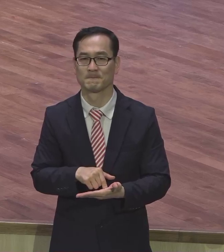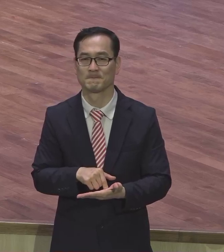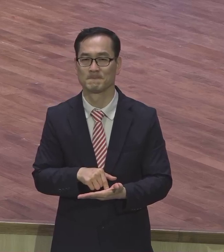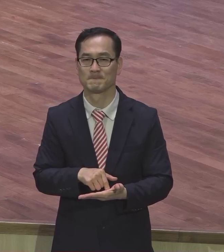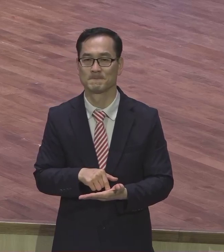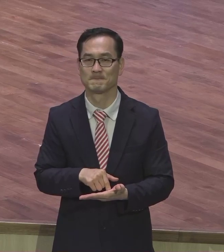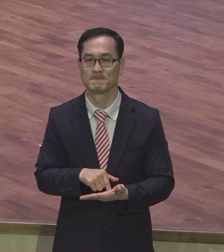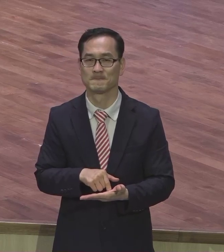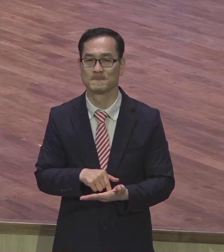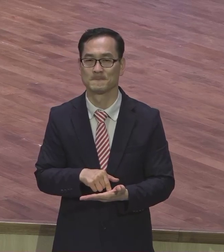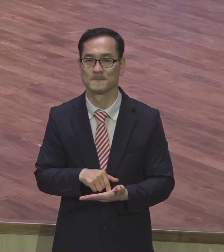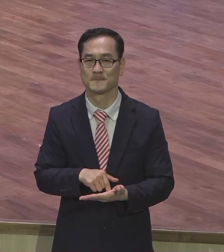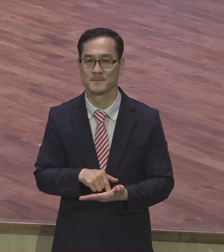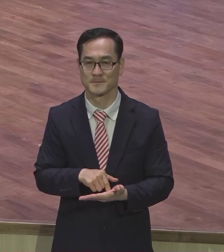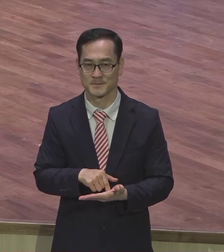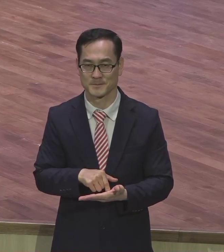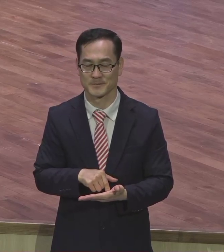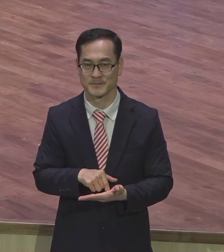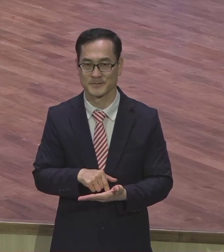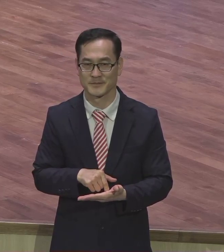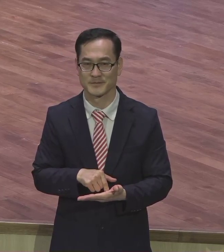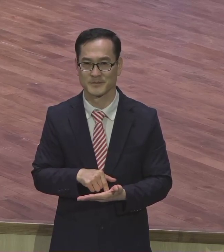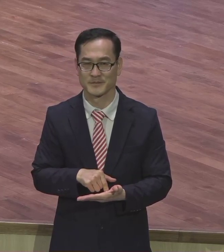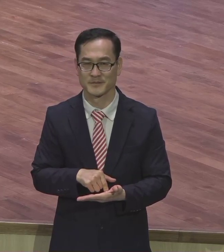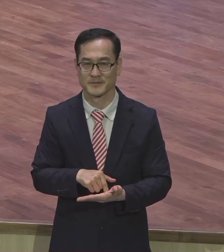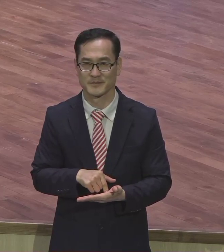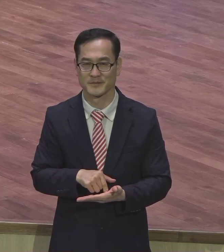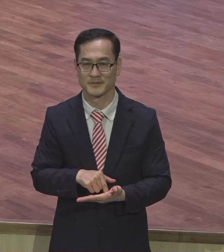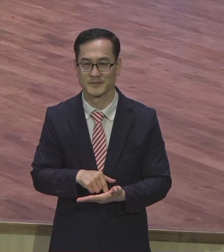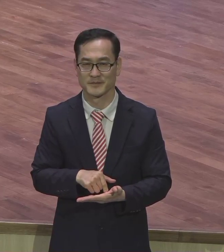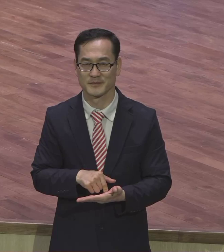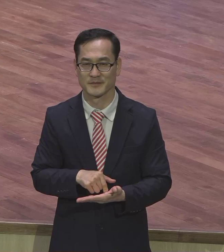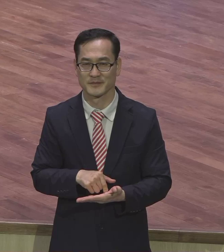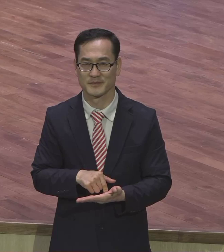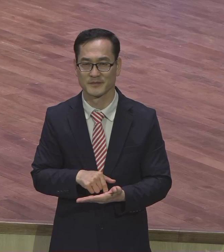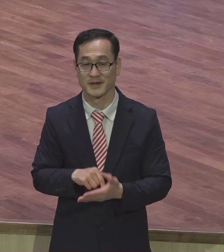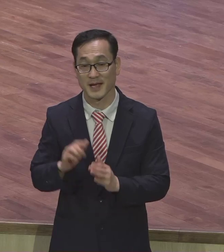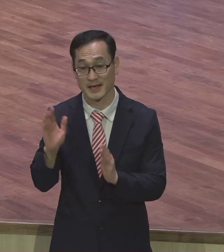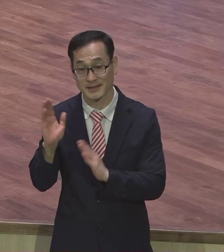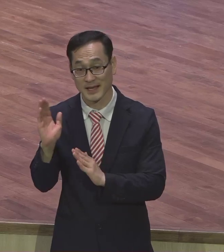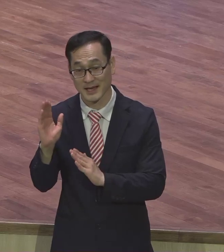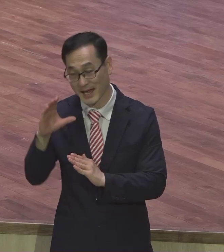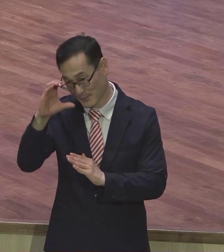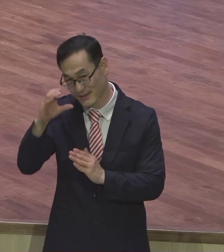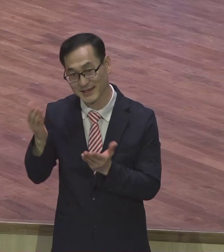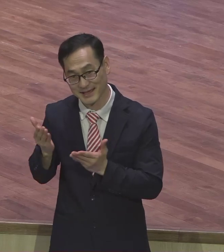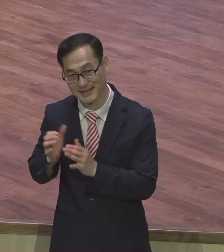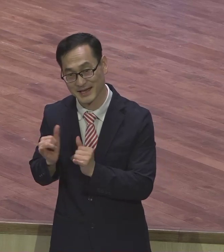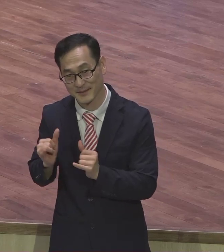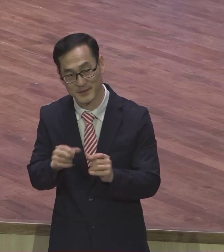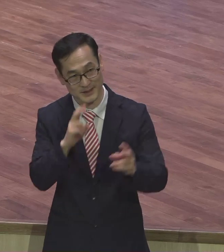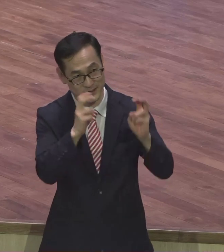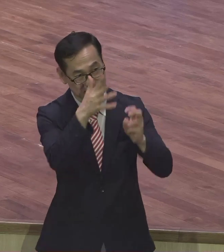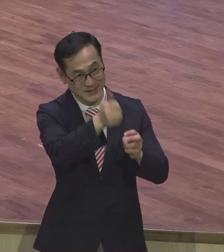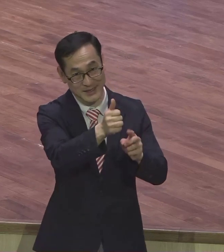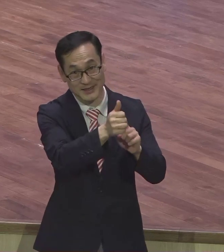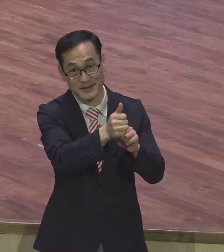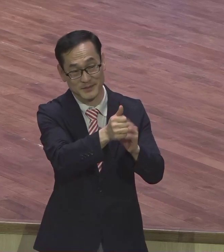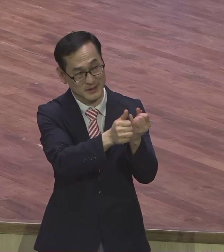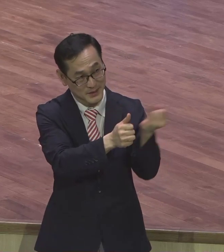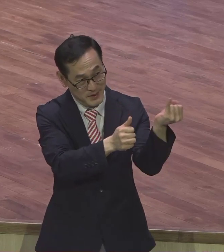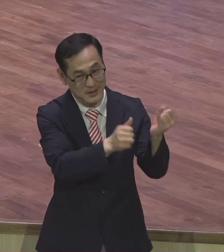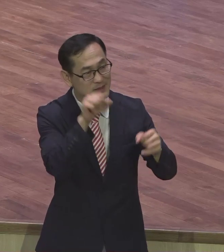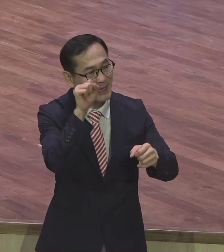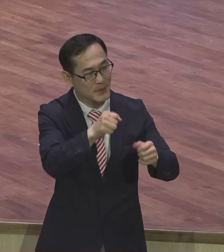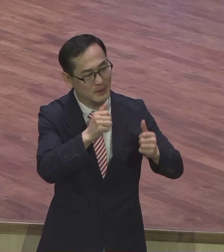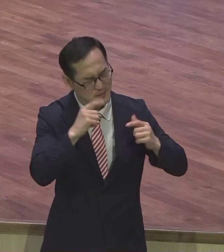어제 봤어요 어제 보니까 나와있더라 직장에 학생이 학생이 아르바이트 하는데 그 사장님 새벽